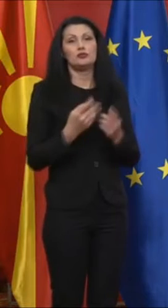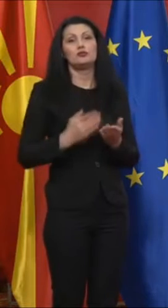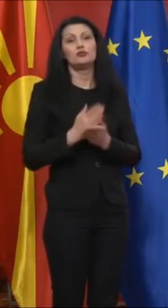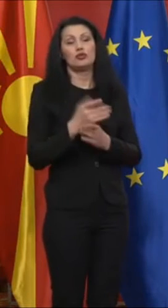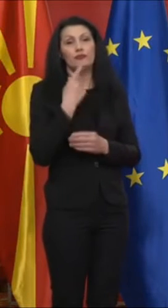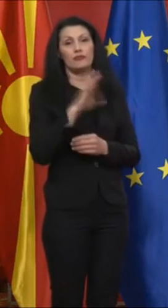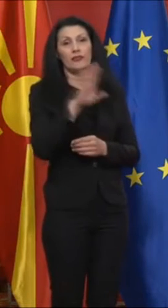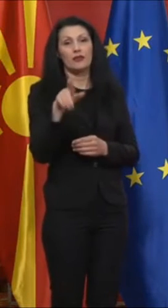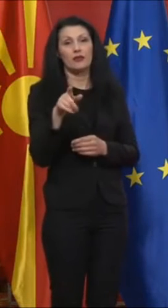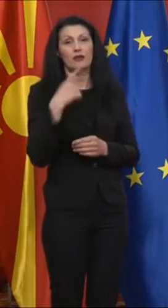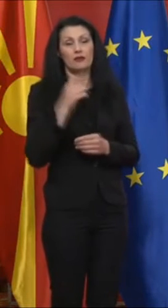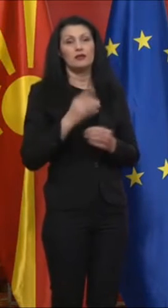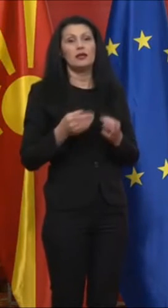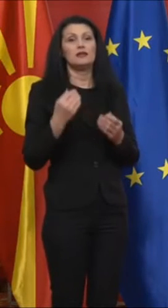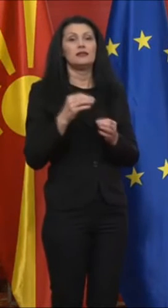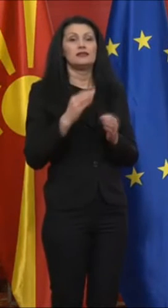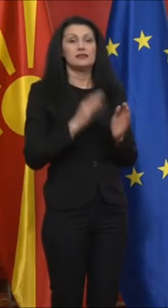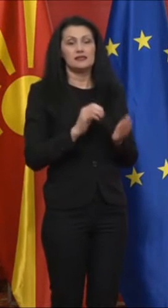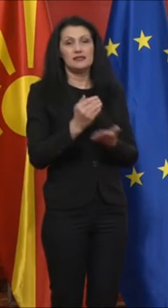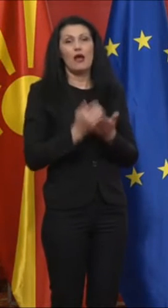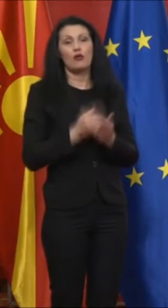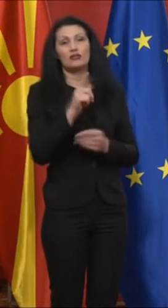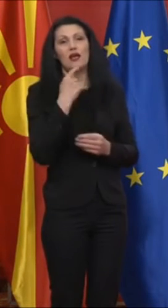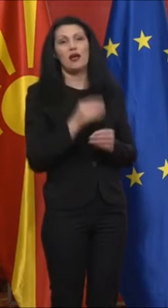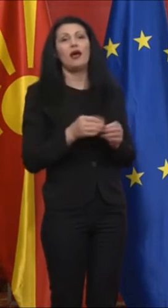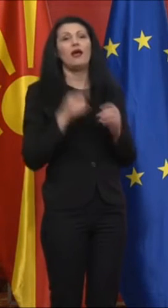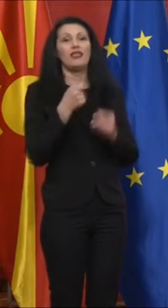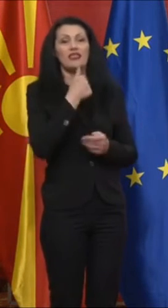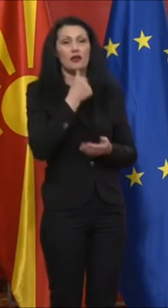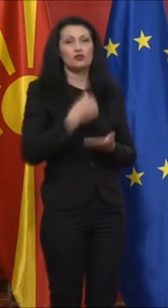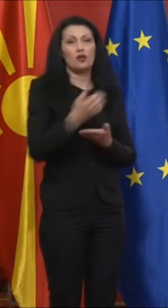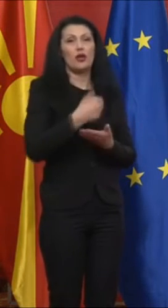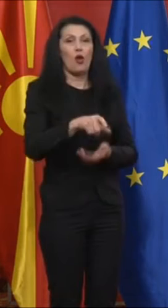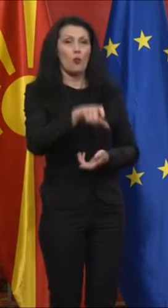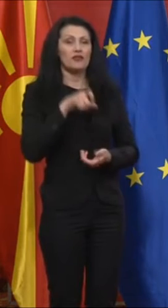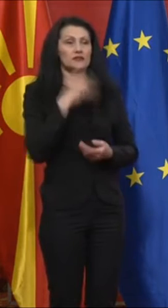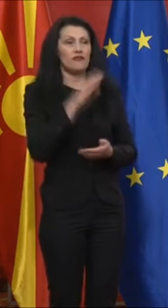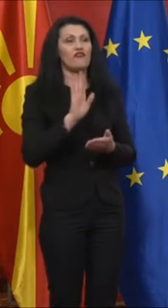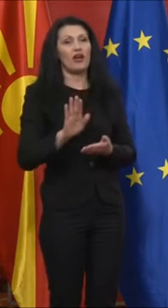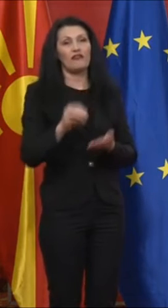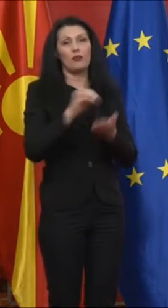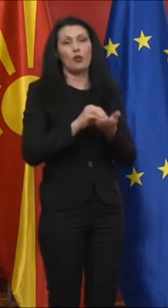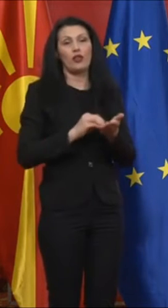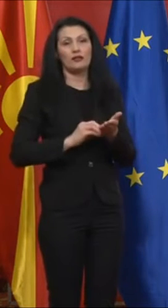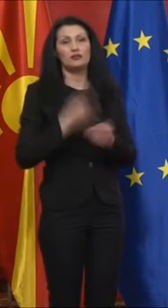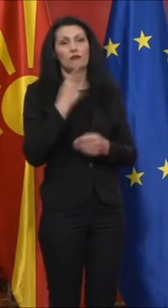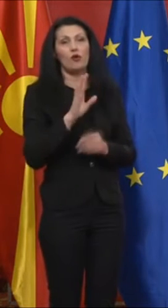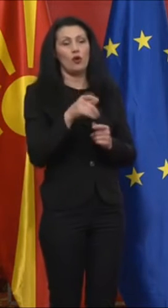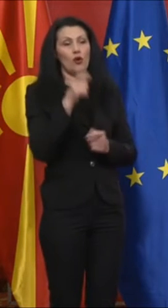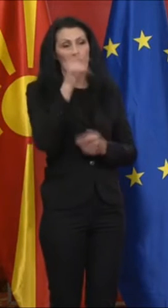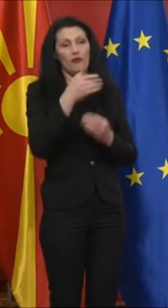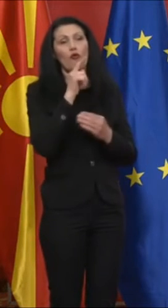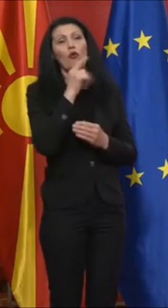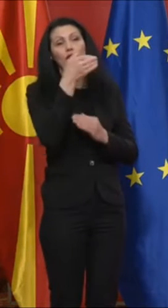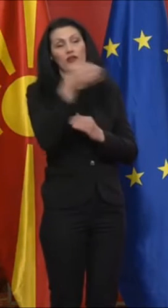Управата за јавни приходи согласно законот за даночна постапка е обврзана вакви податоци во дел на идентитет на